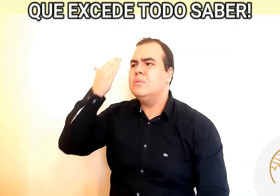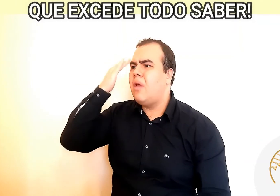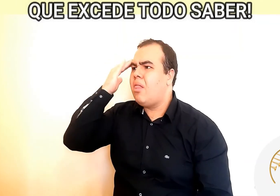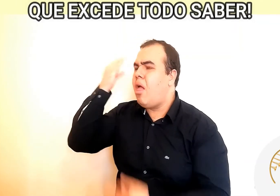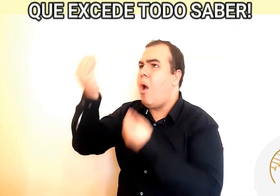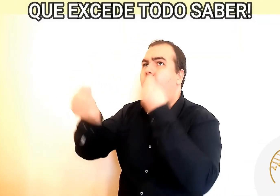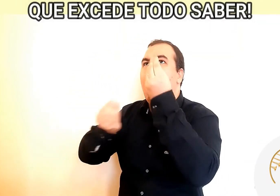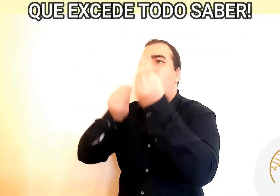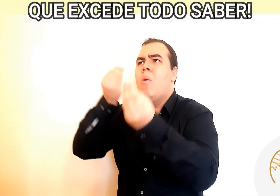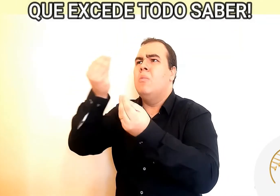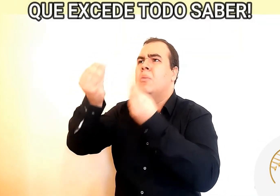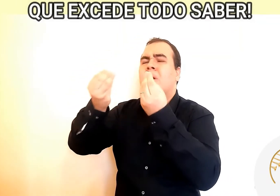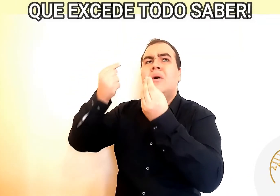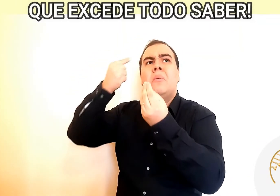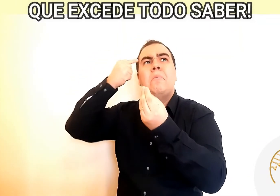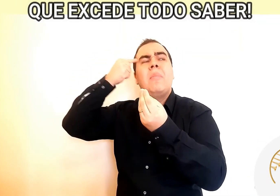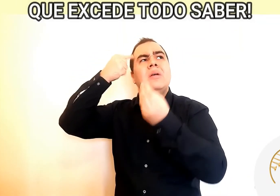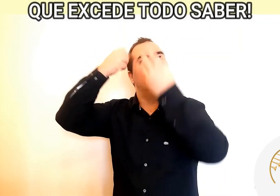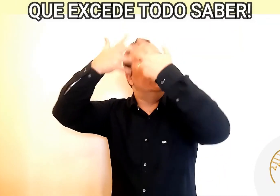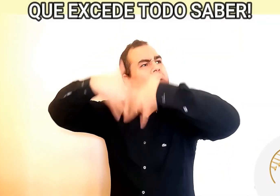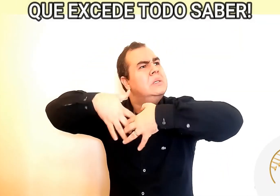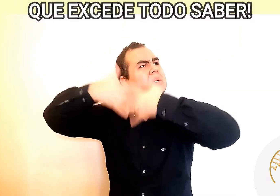Deus que excede